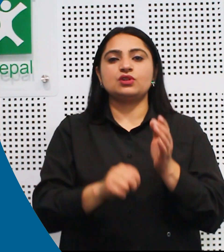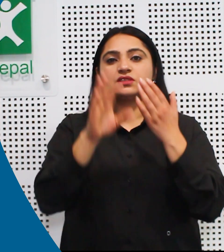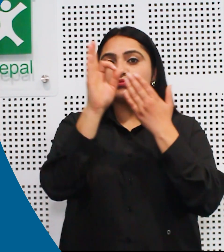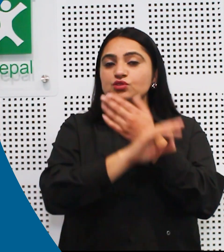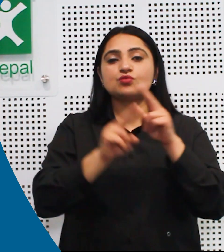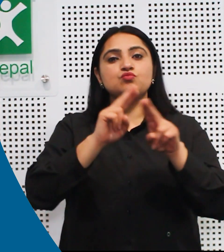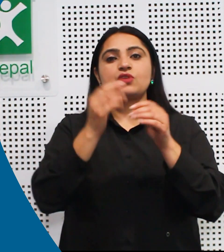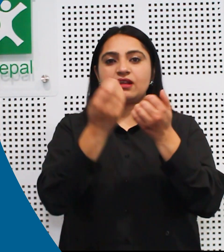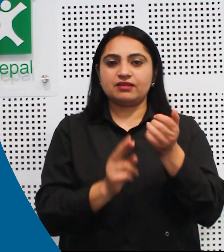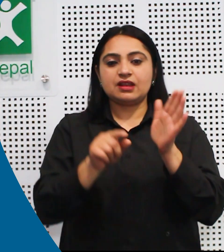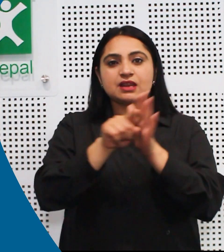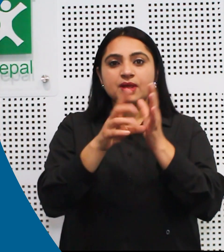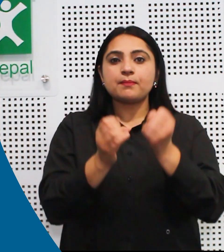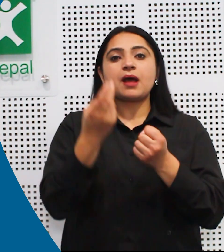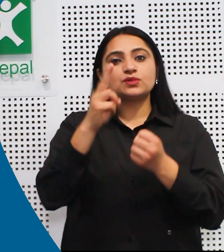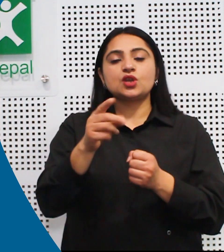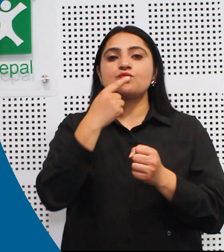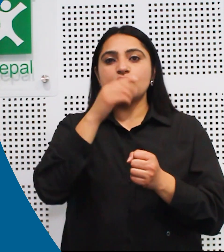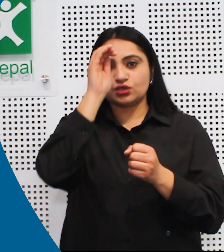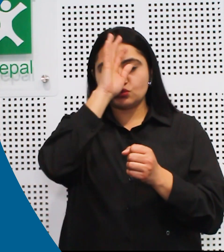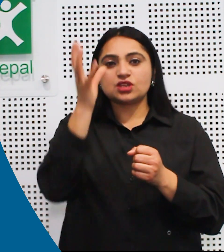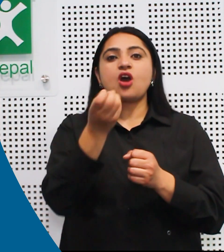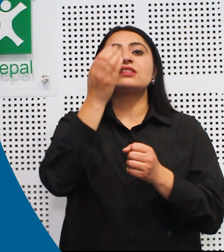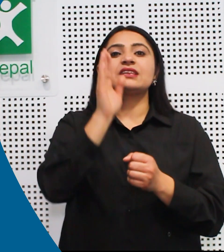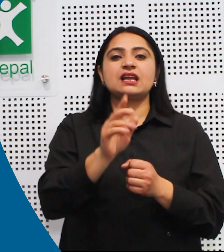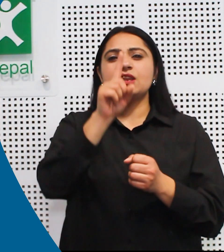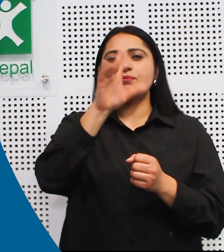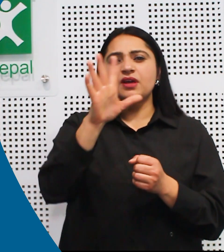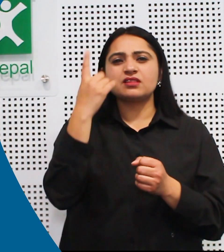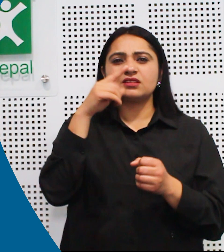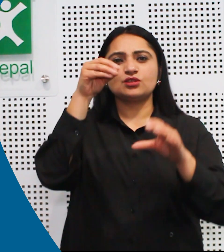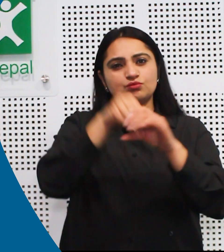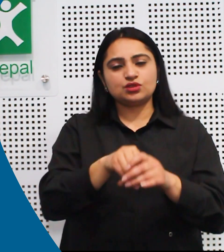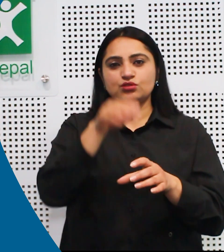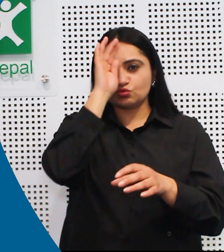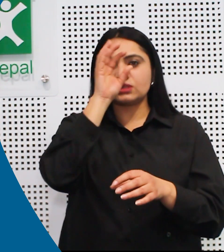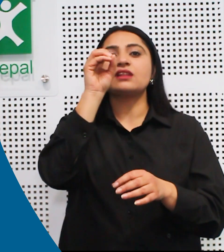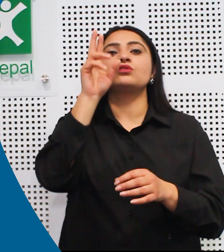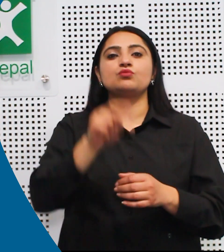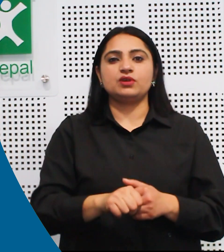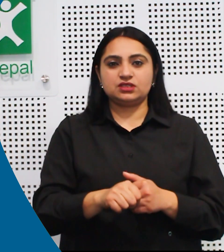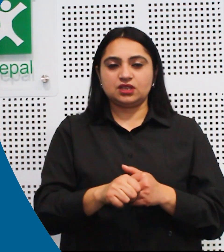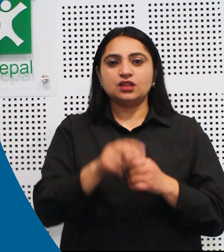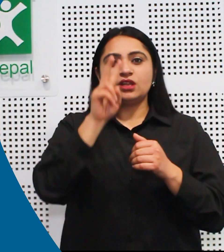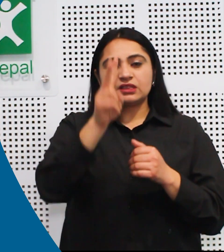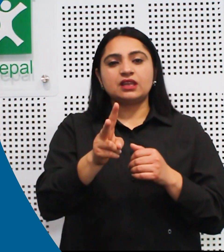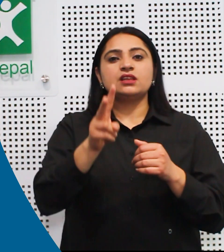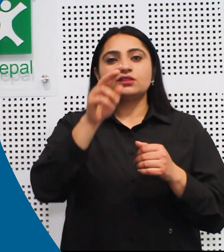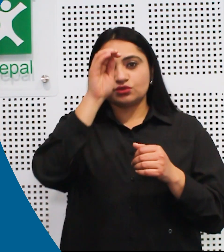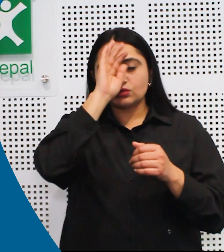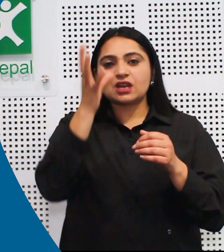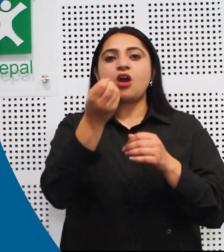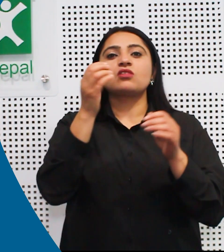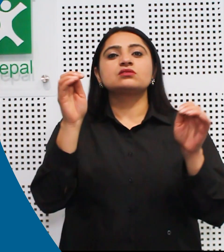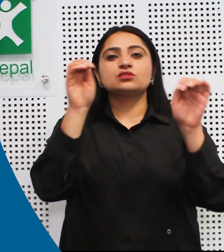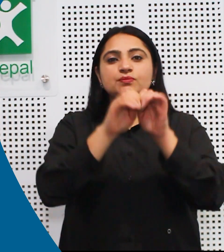पूरा गरी निवेदन प्राप्त भयो भने सूचना अधिकारीले 15 दिनभित्रमा उपलब्ध गराउनु पर्ने सूचनाको हक सम्बन्धी ऐनमा भनिएको